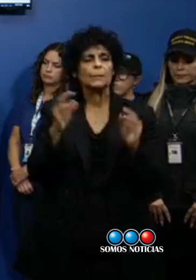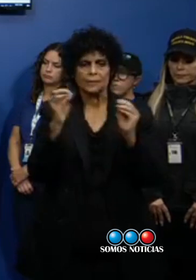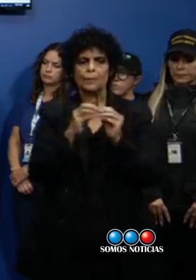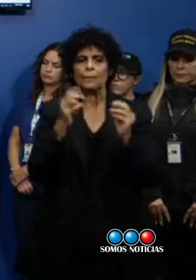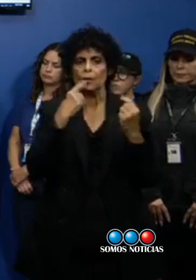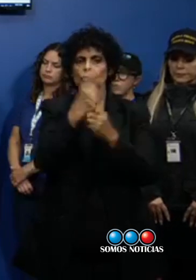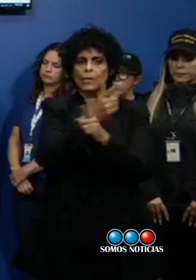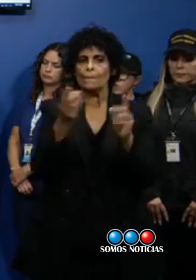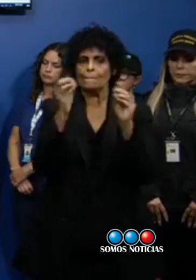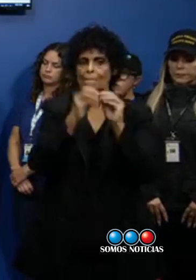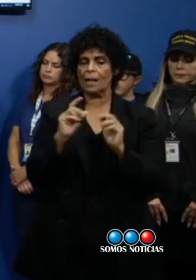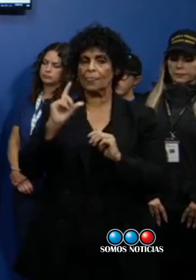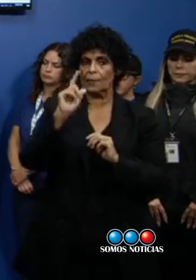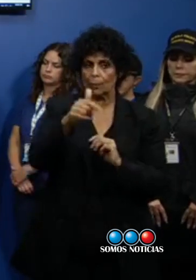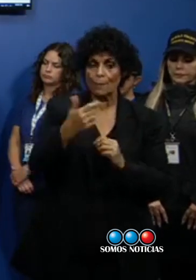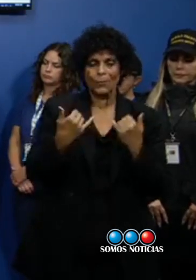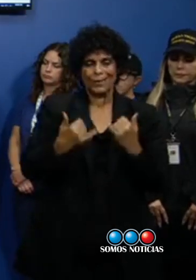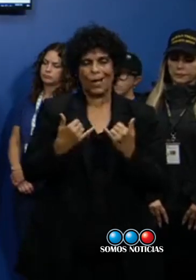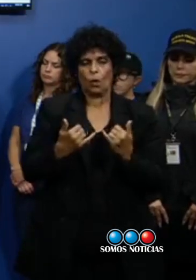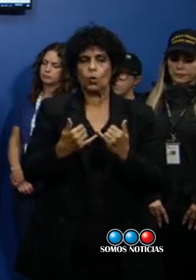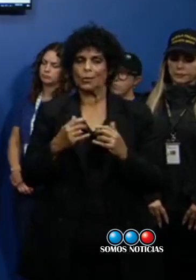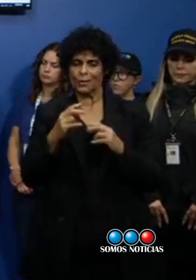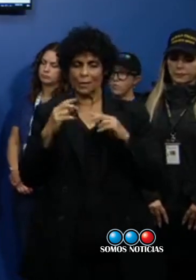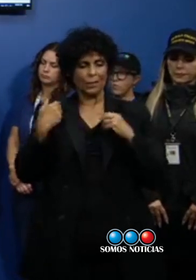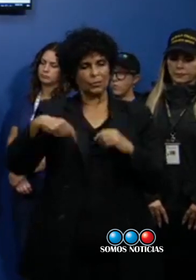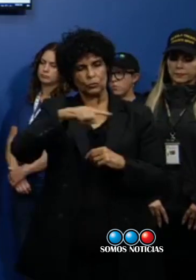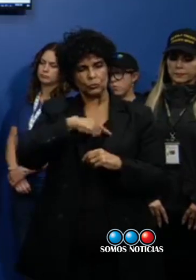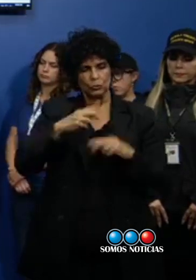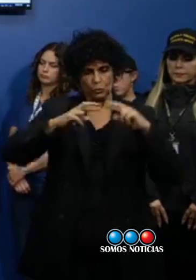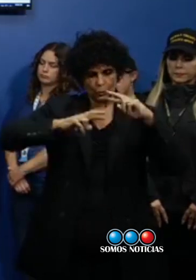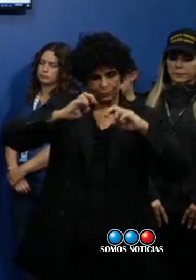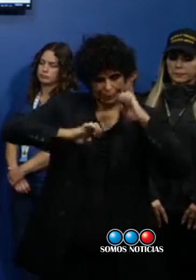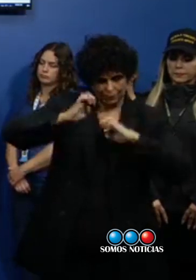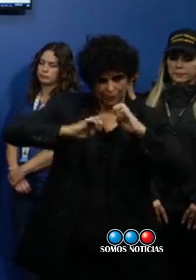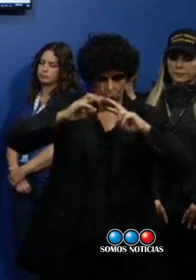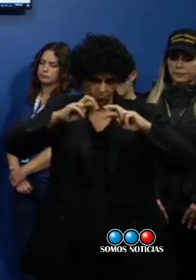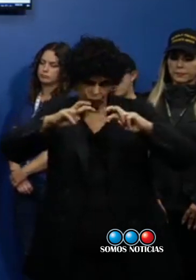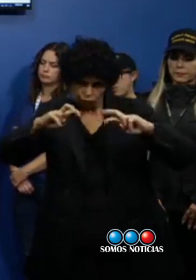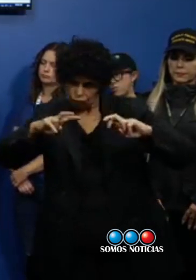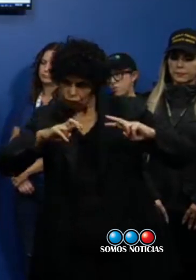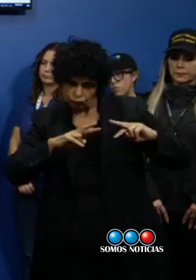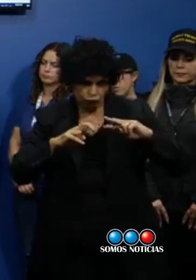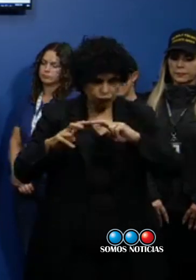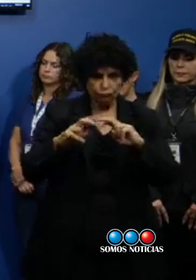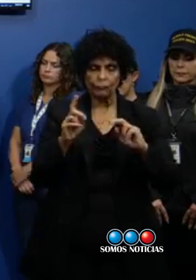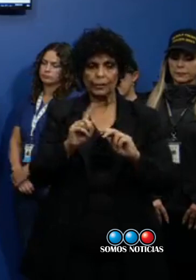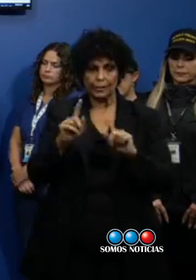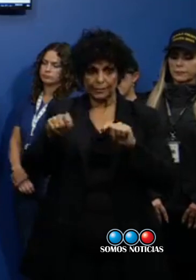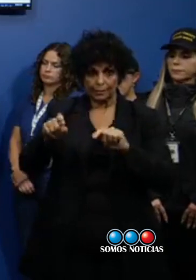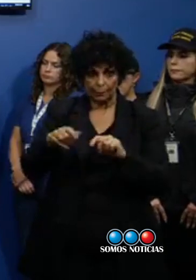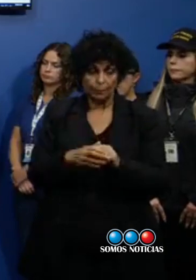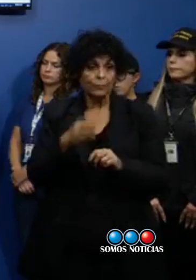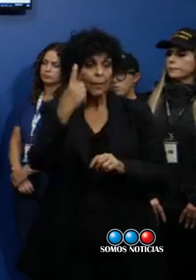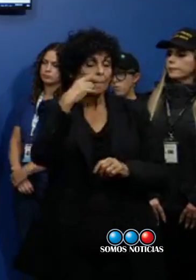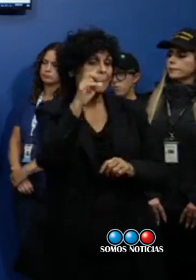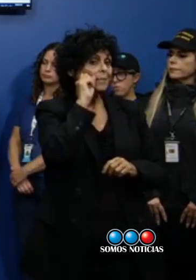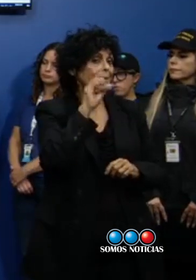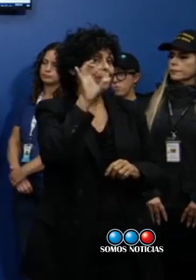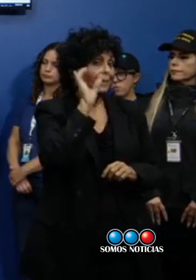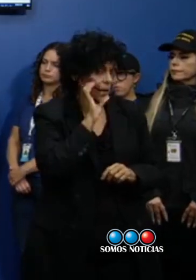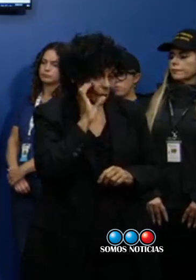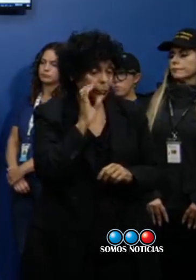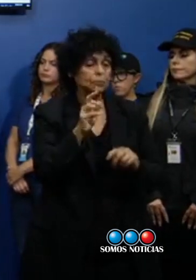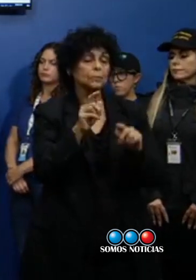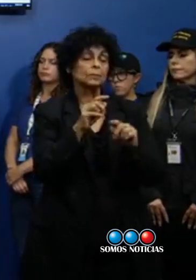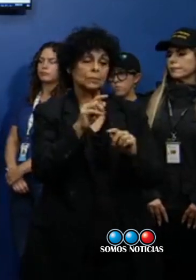todavía estamos trabajando en una evaluación preliminar de los daños para la ciudad de San Cloud la alcaldía de San Cloud y